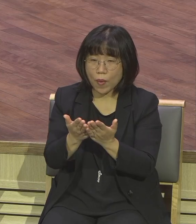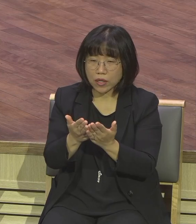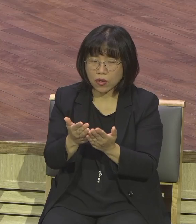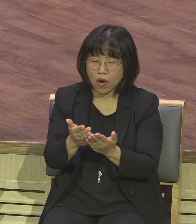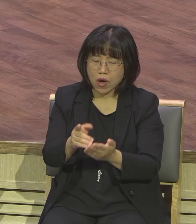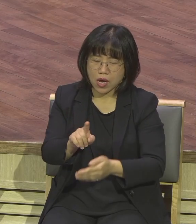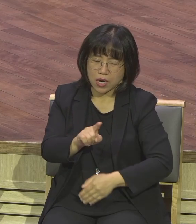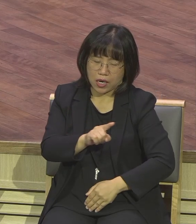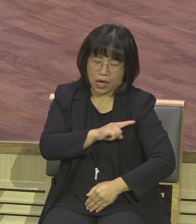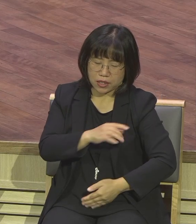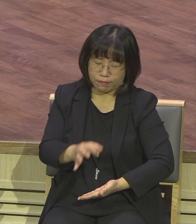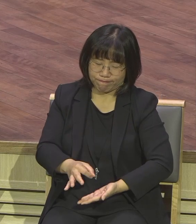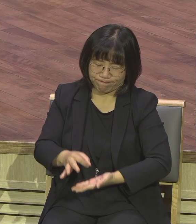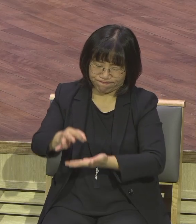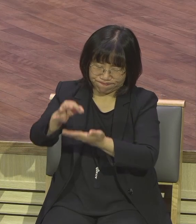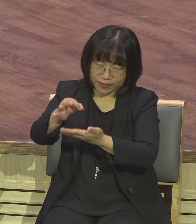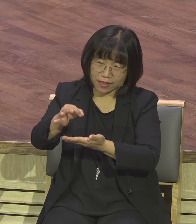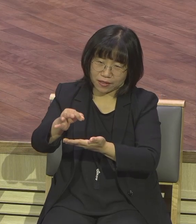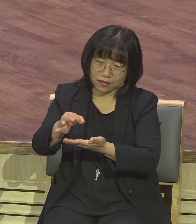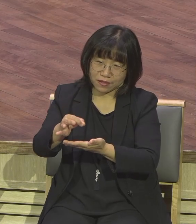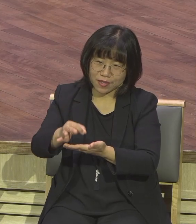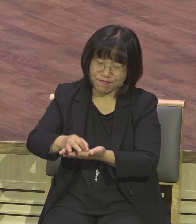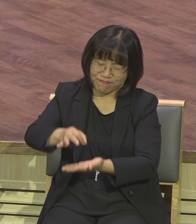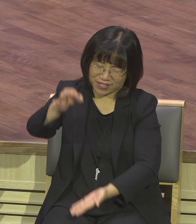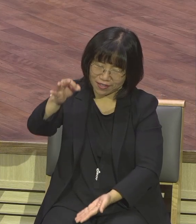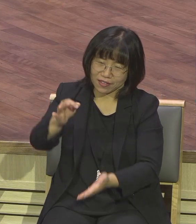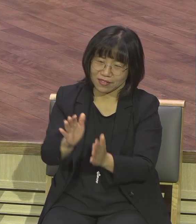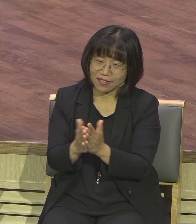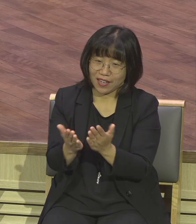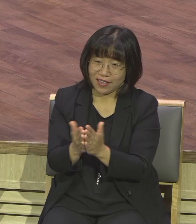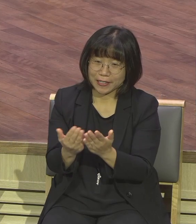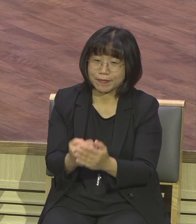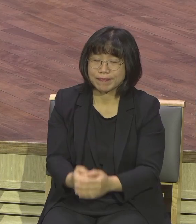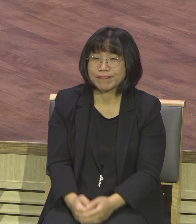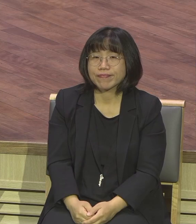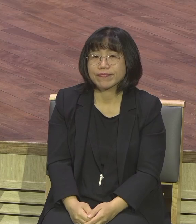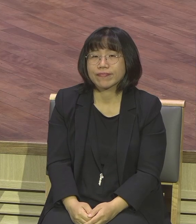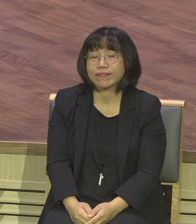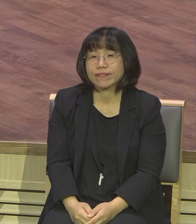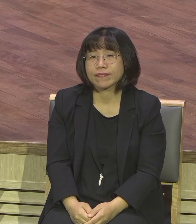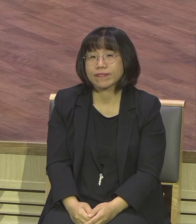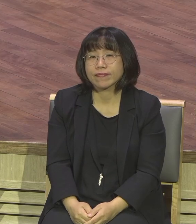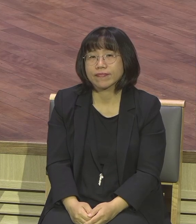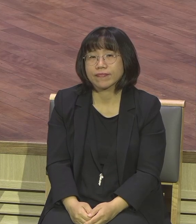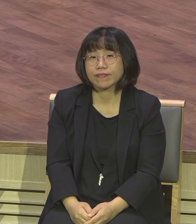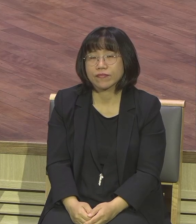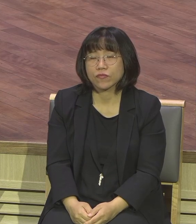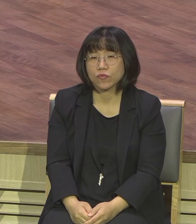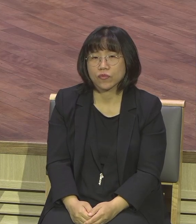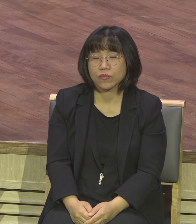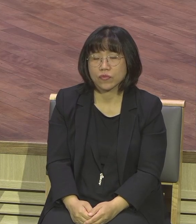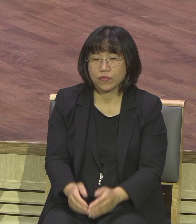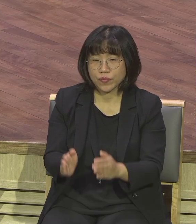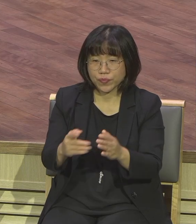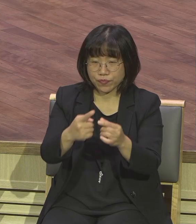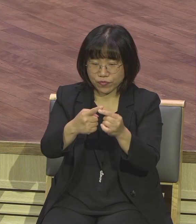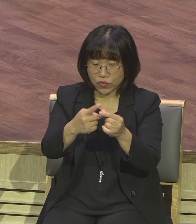로마서 복음의 진수잖아요. 이 로마서를 정리하면서 정확하게 정리했는데 구약은